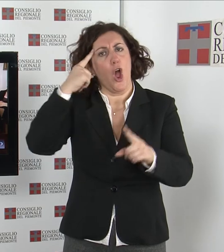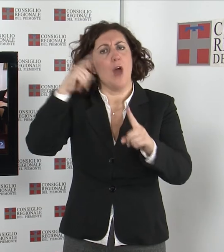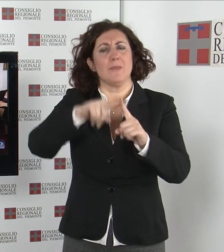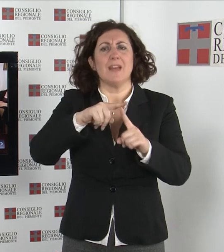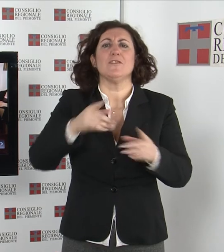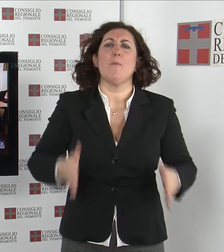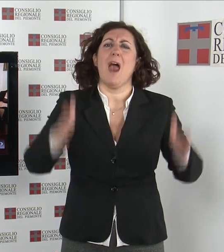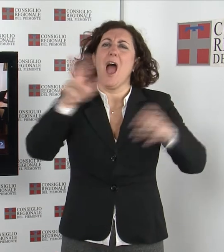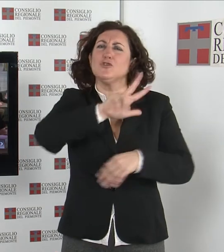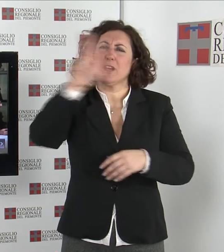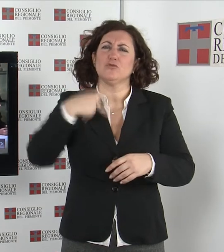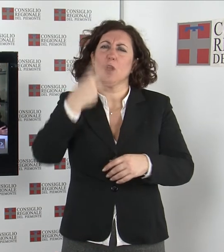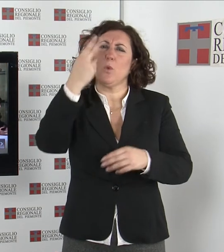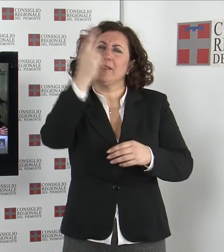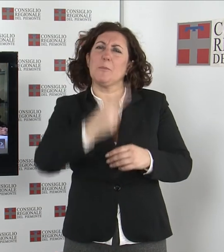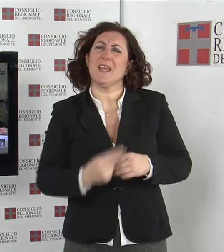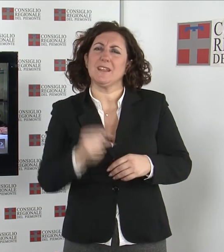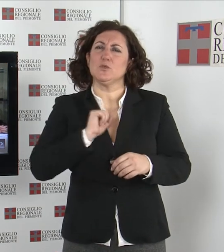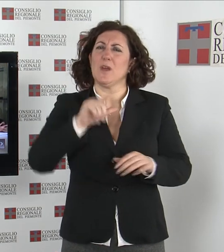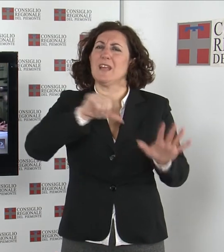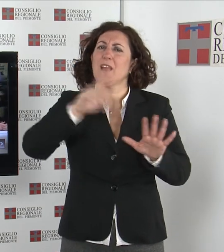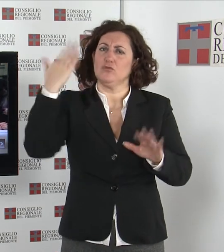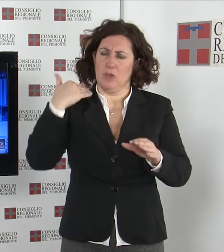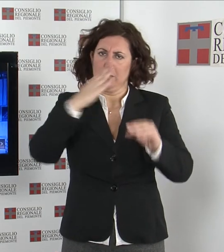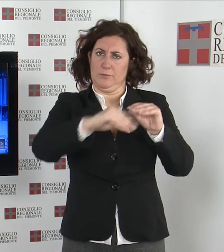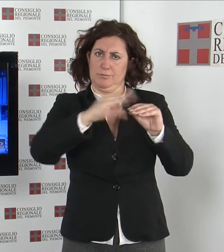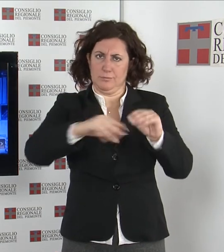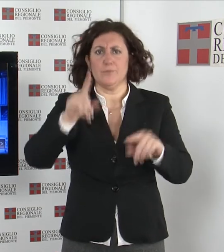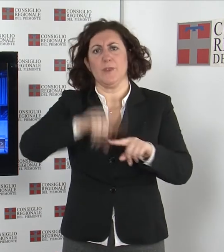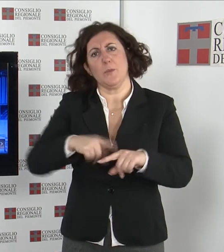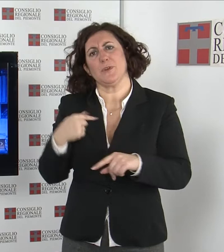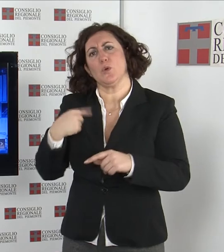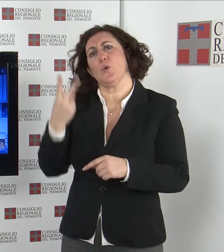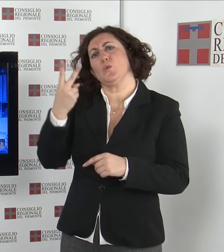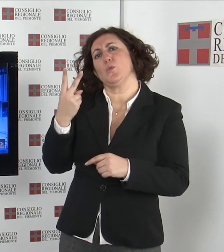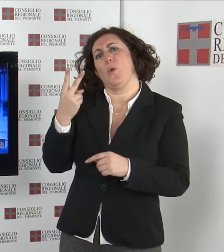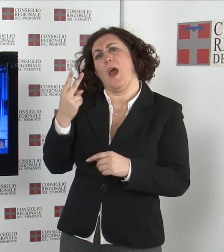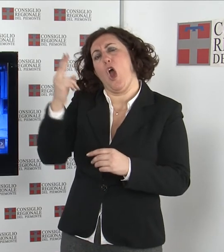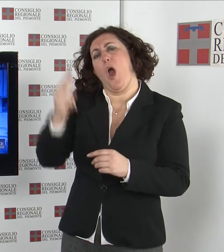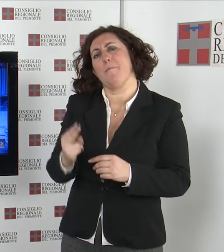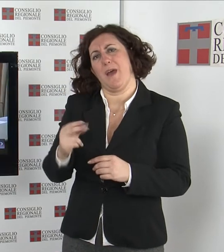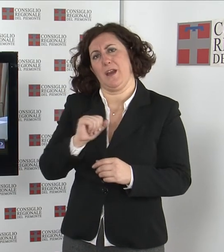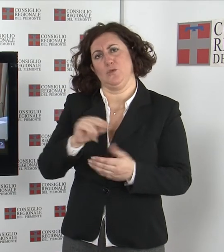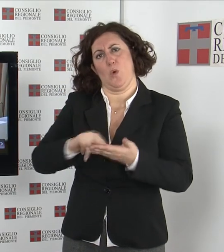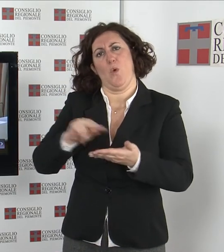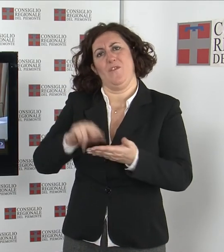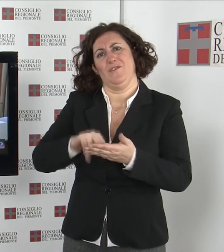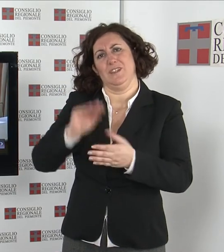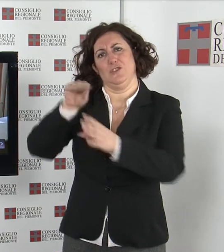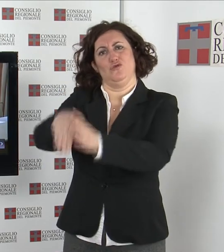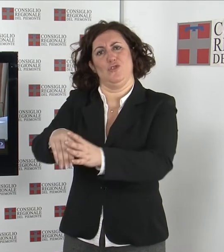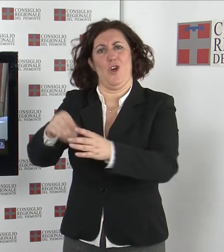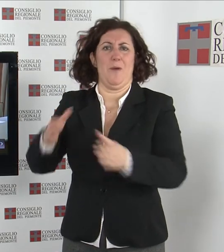e l'affidamento in comodato d'uso al consiglio regionale di due opere che saranno collocate negli uffici di rappresentanza di Palazzo